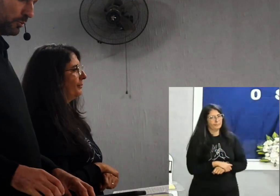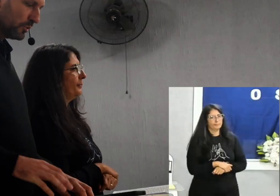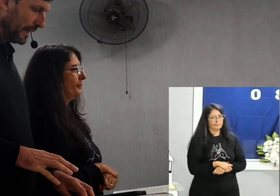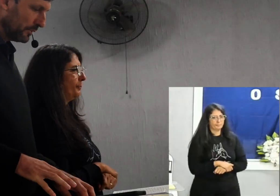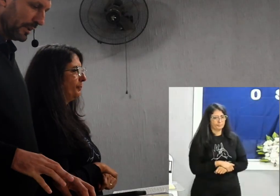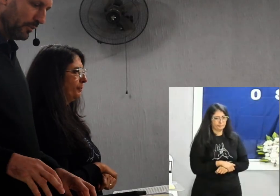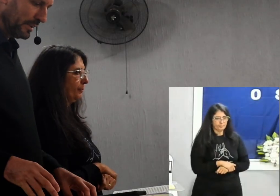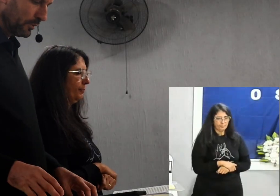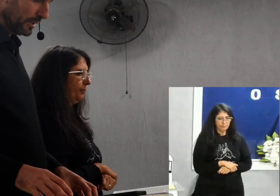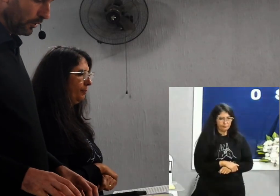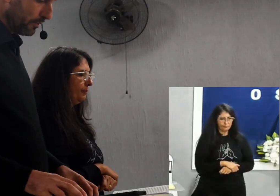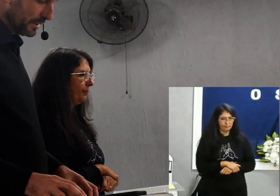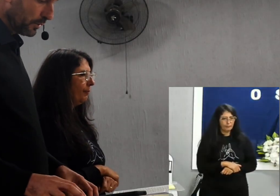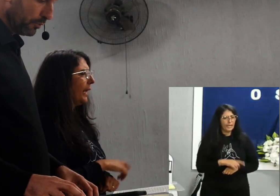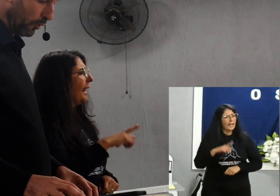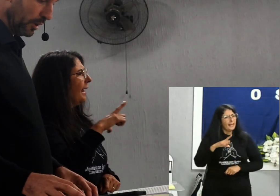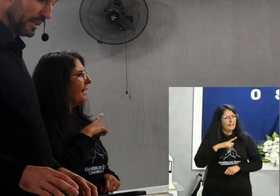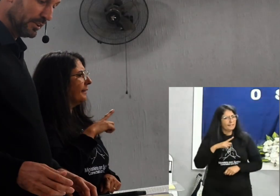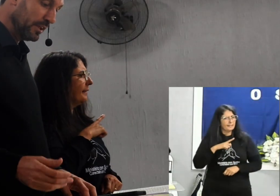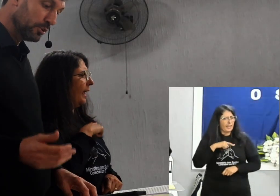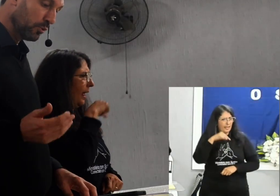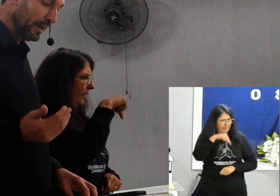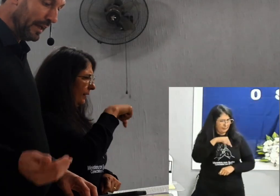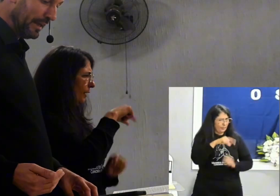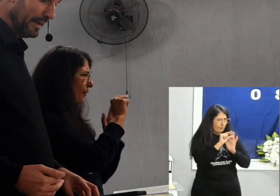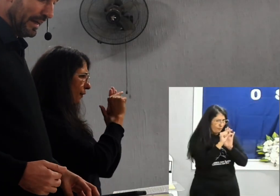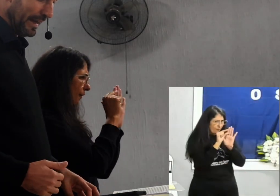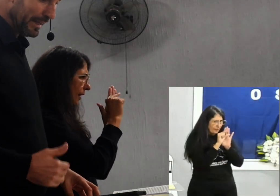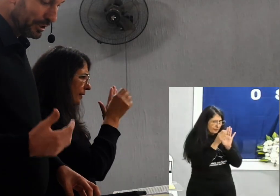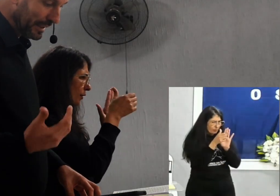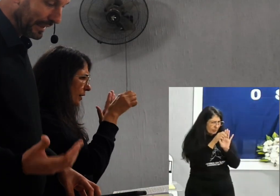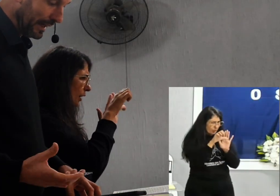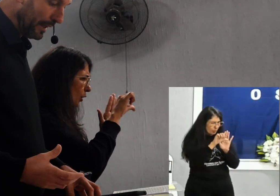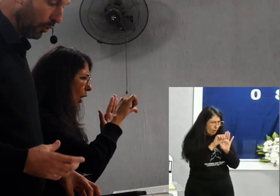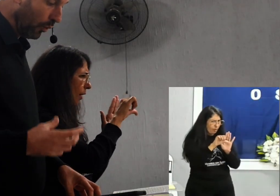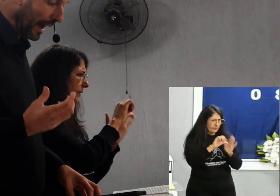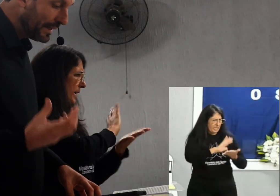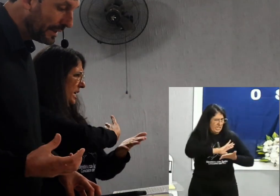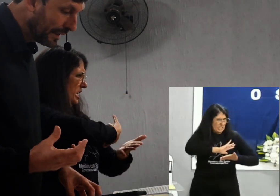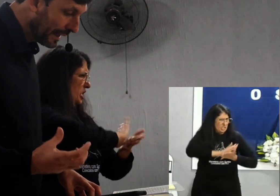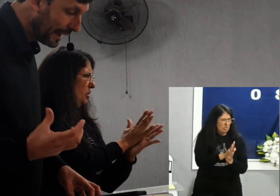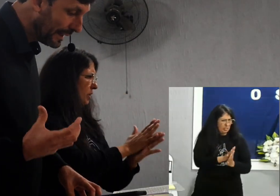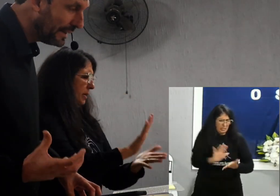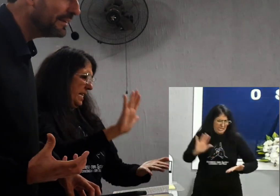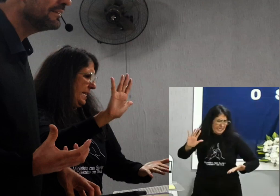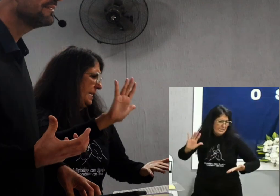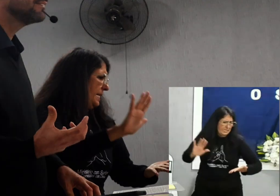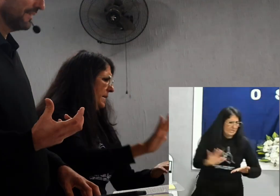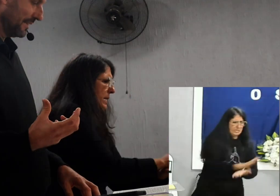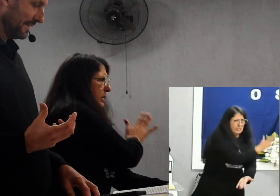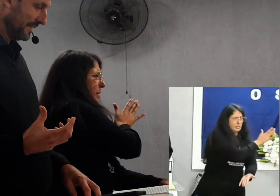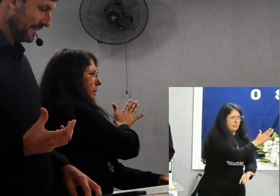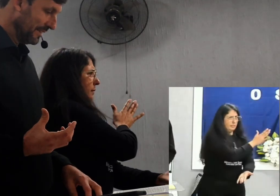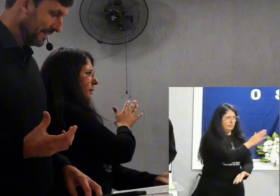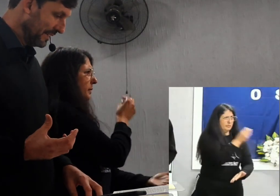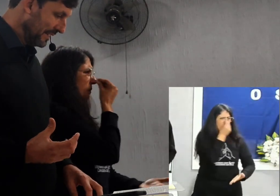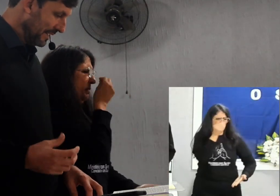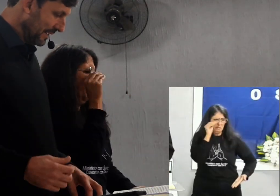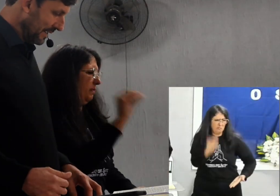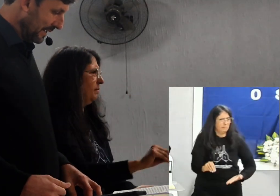Os verbos usados aqui no versículo 19, eles são fortes. Ele diz: destruirei, rejeitarei ou aniquilarei.